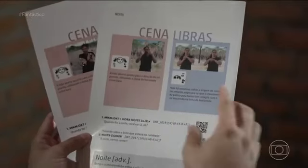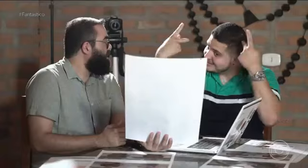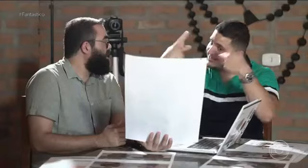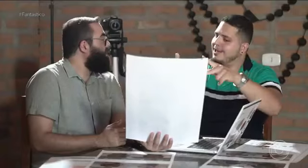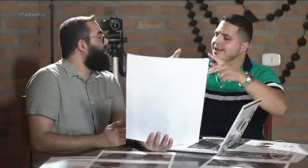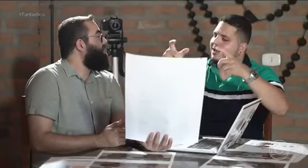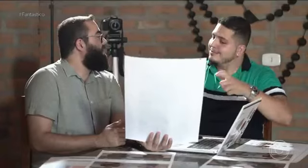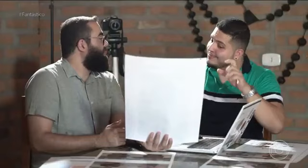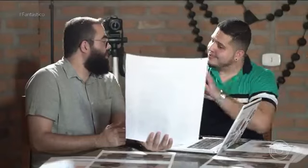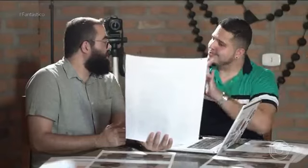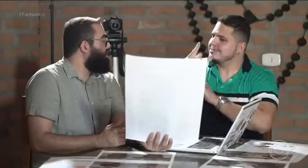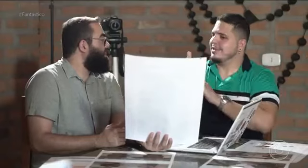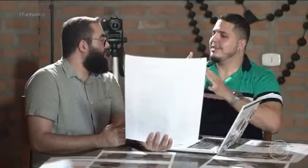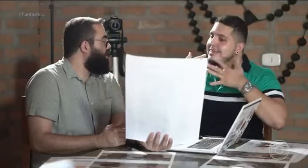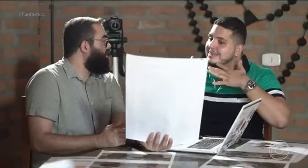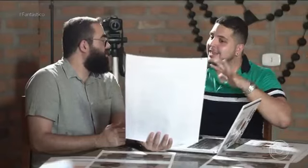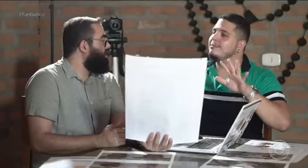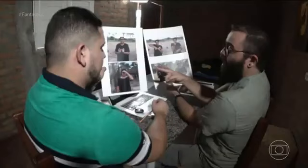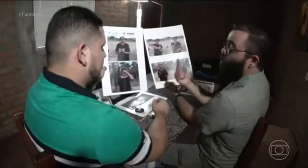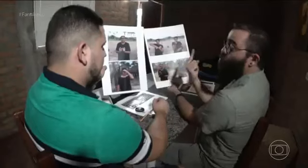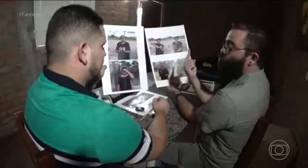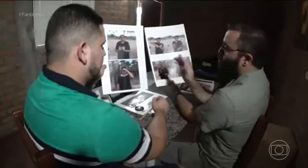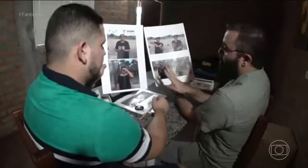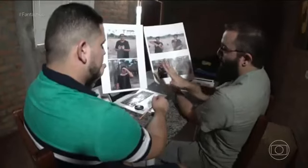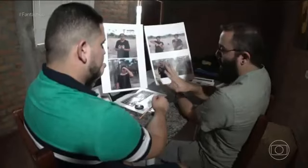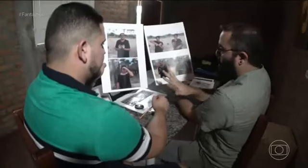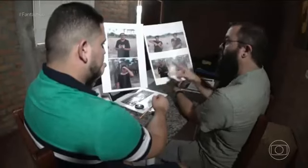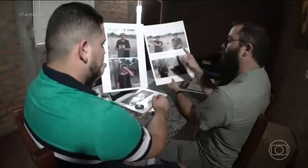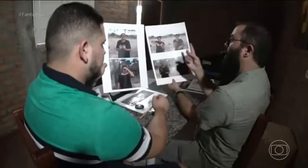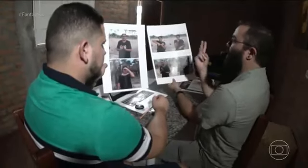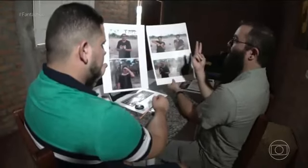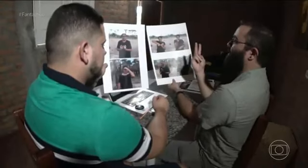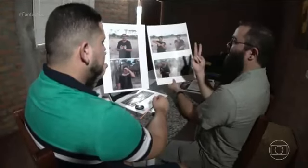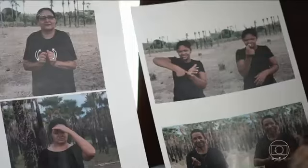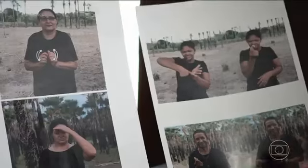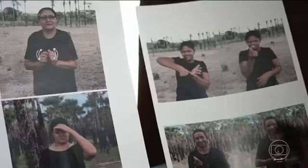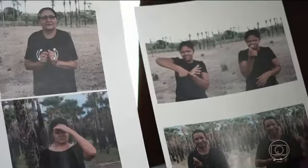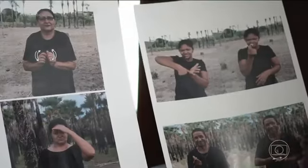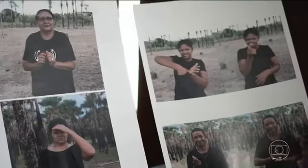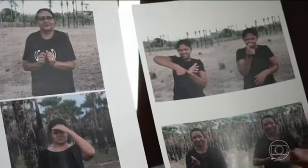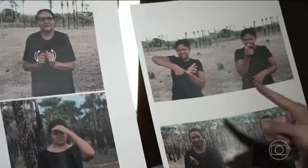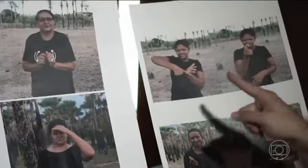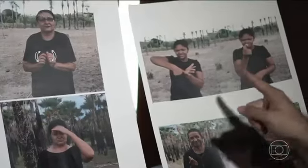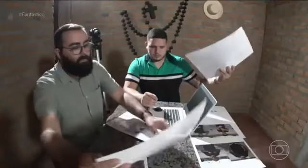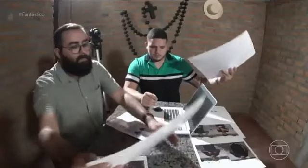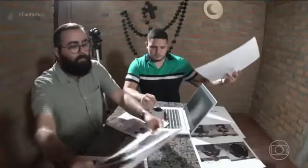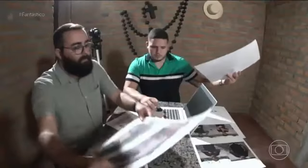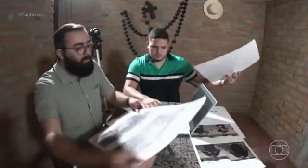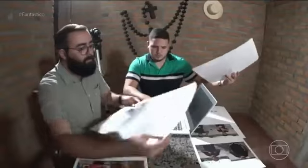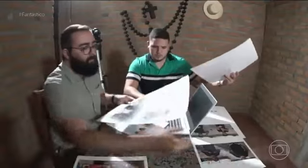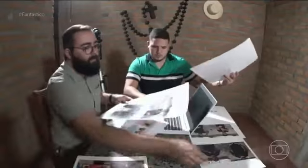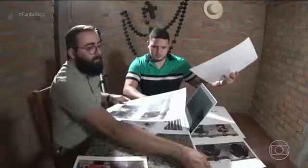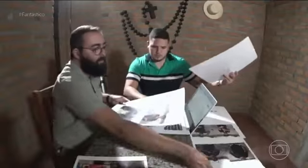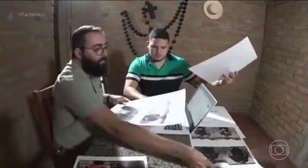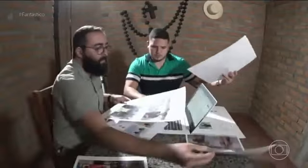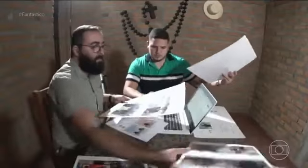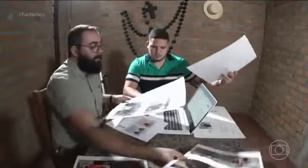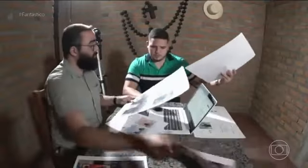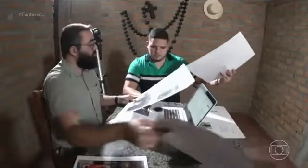As palavras estão sendo registradas em fotos. Então a ideia de se criar um dicionário é valorizar a língua desse povo, que eles